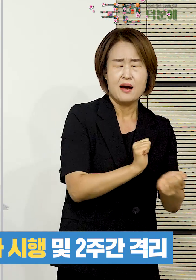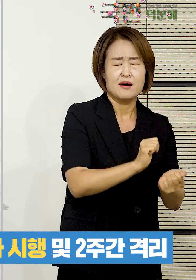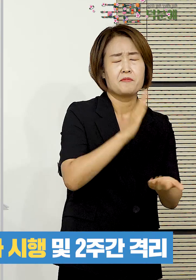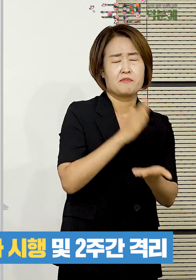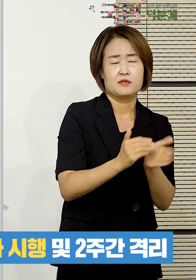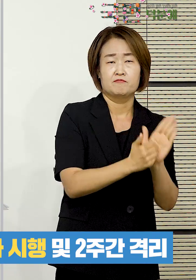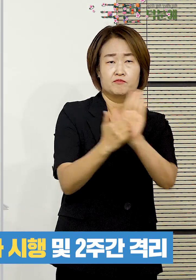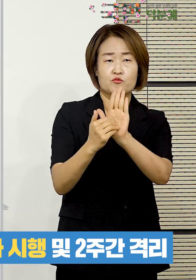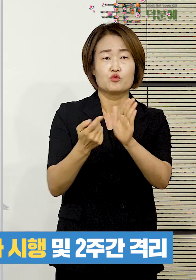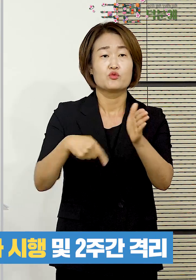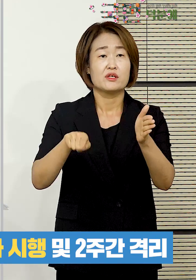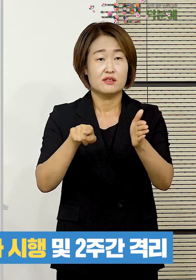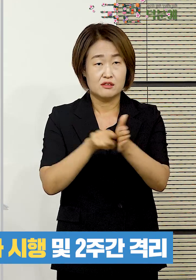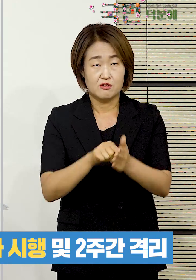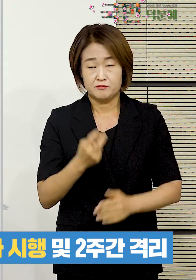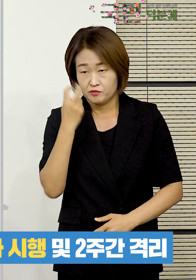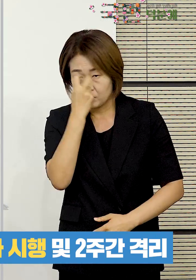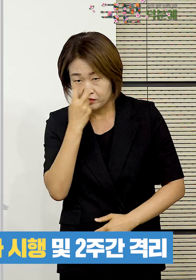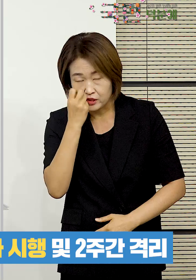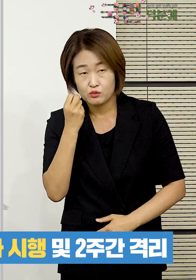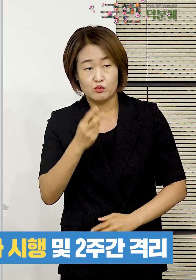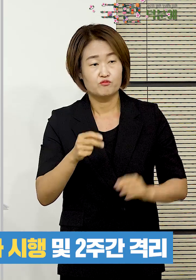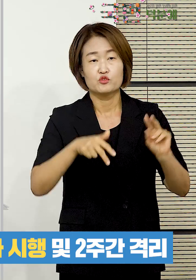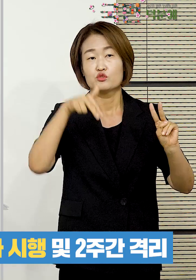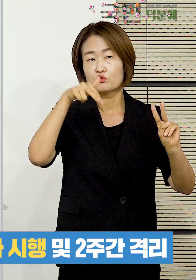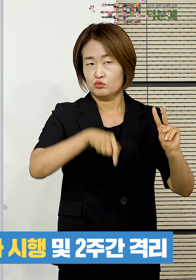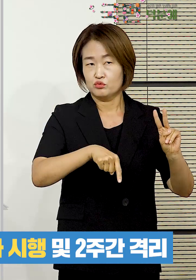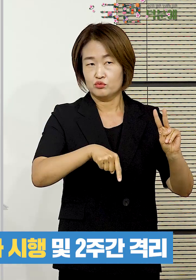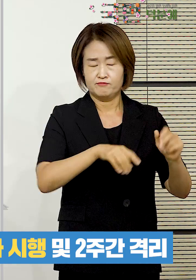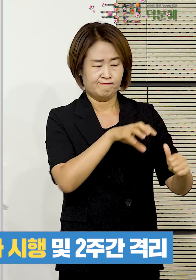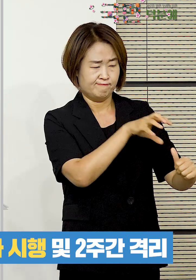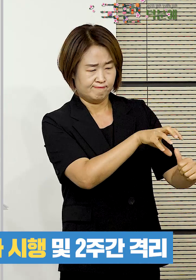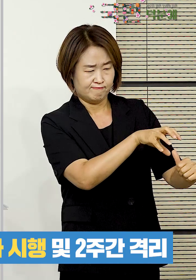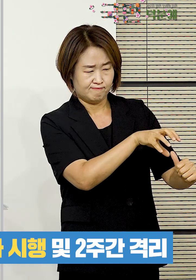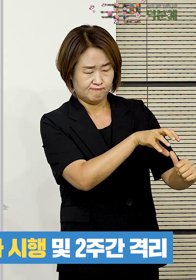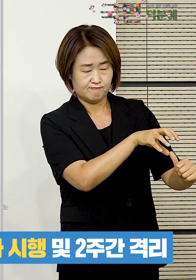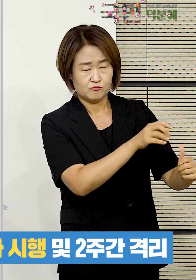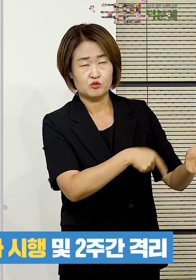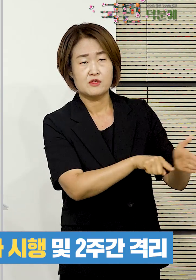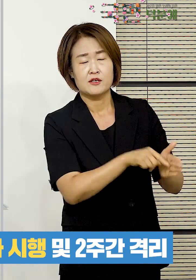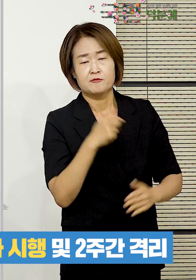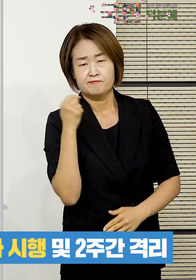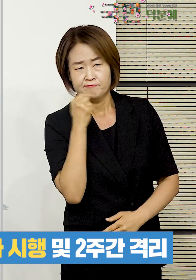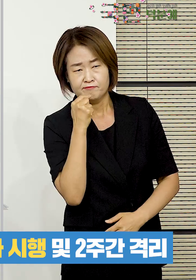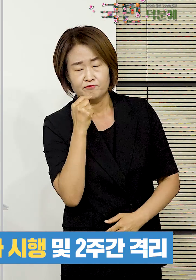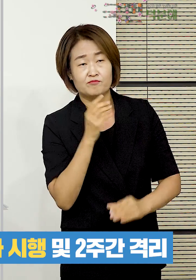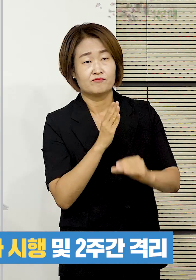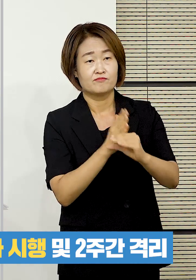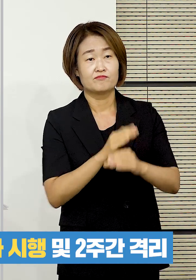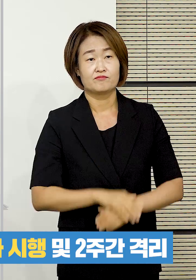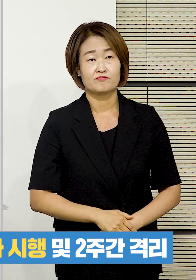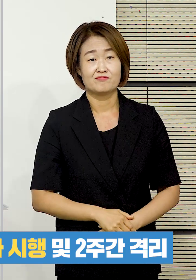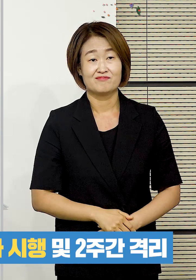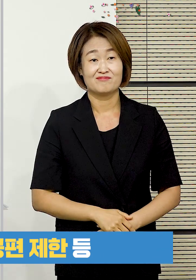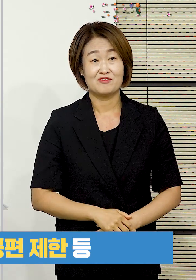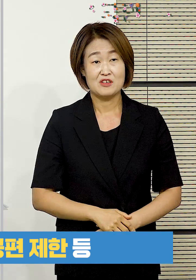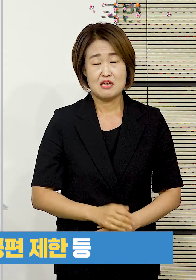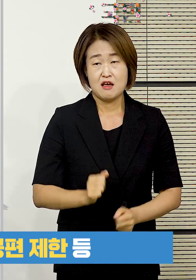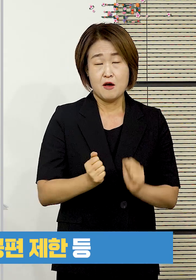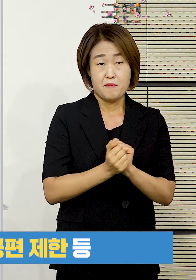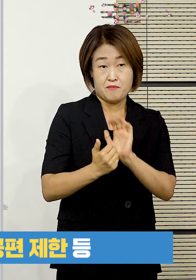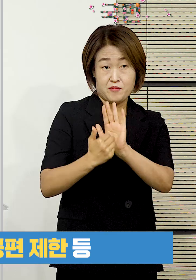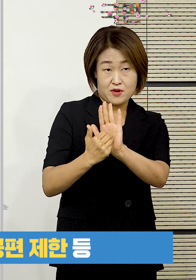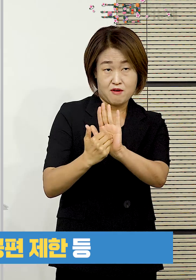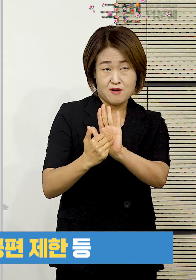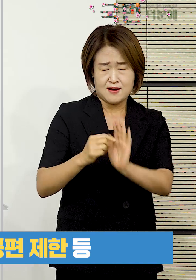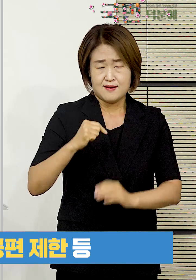입국자 전원 진단검사 시행과 2주간 격리 등 관리를 계속 강화하고 있습니다. 특히 방역